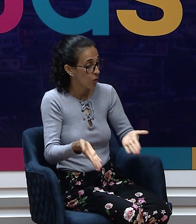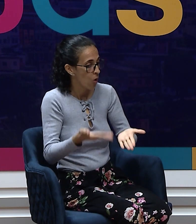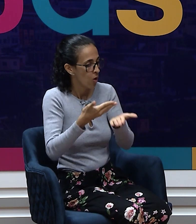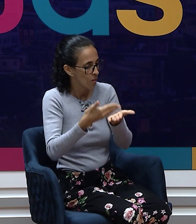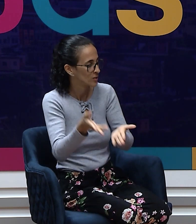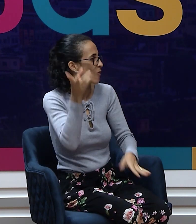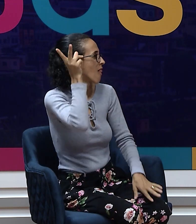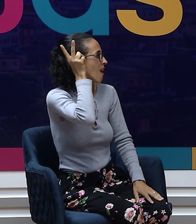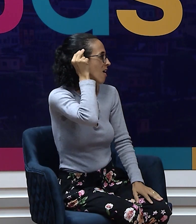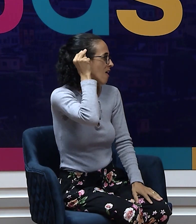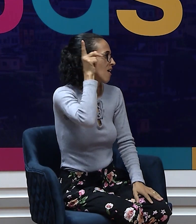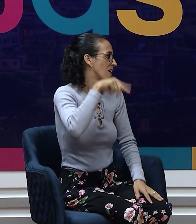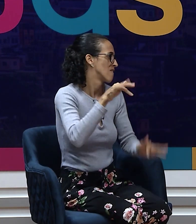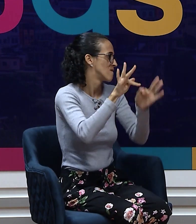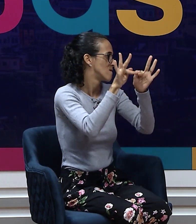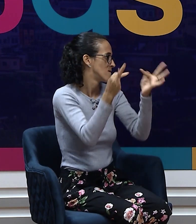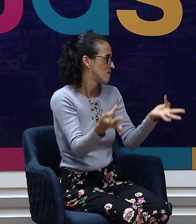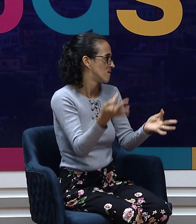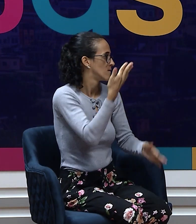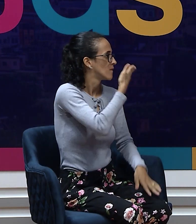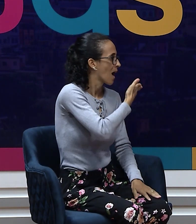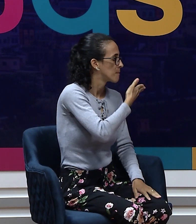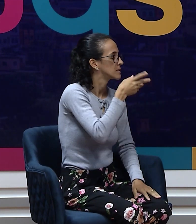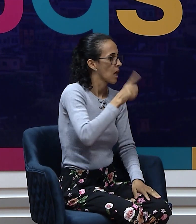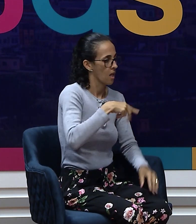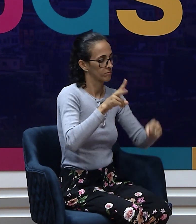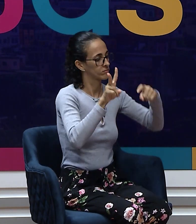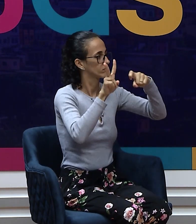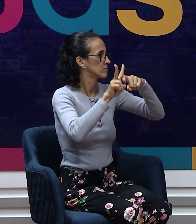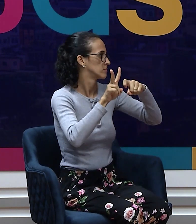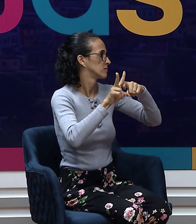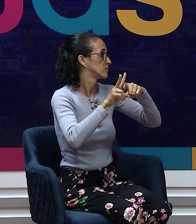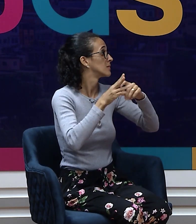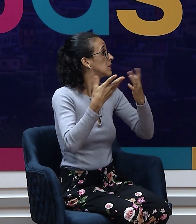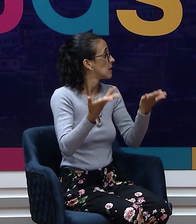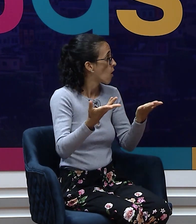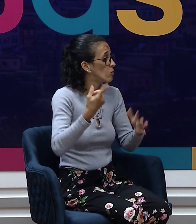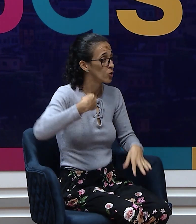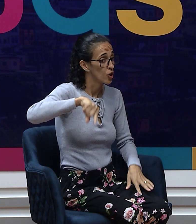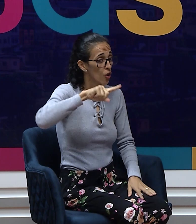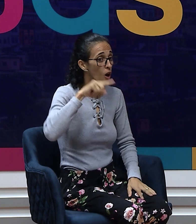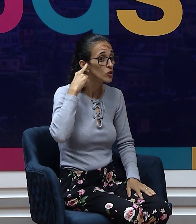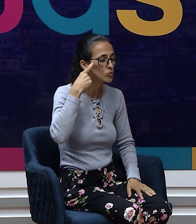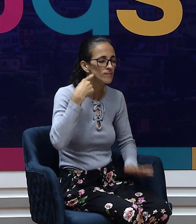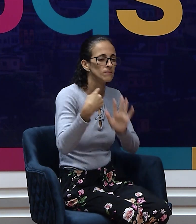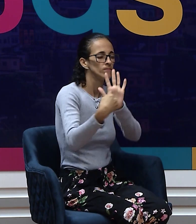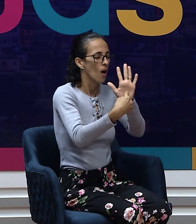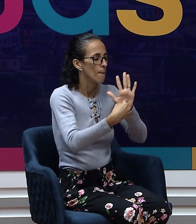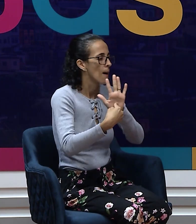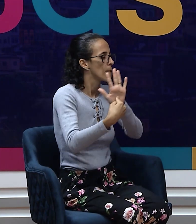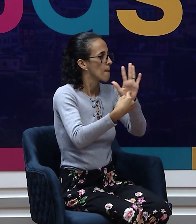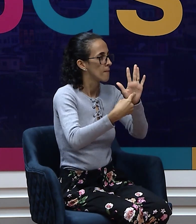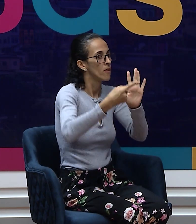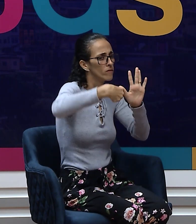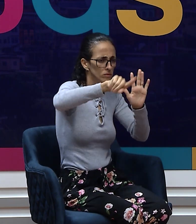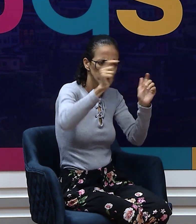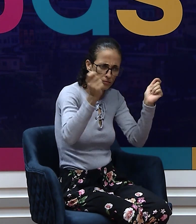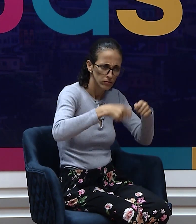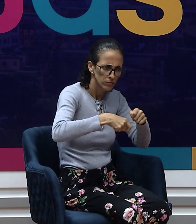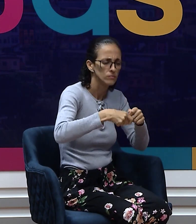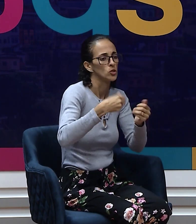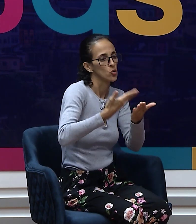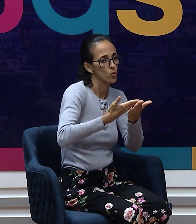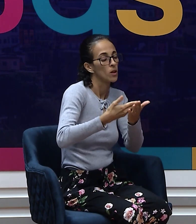forma, então ele está fazendo administração, como a Helena está na Faminas fazendo veterinário. Então nós surdos